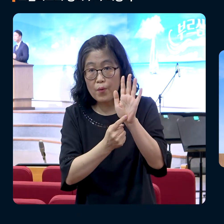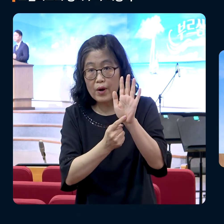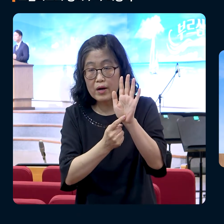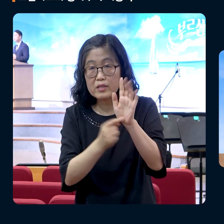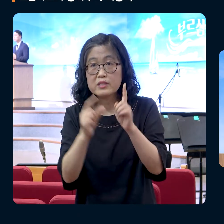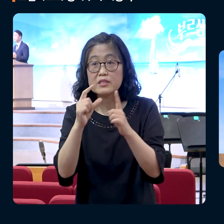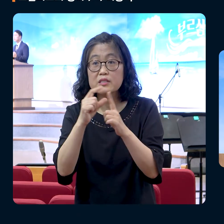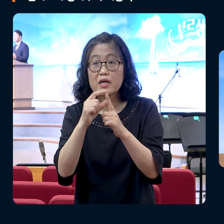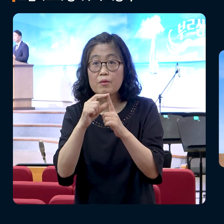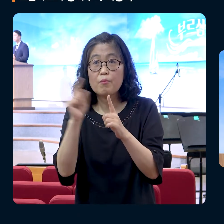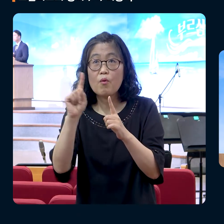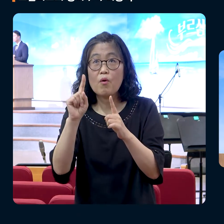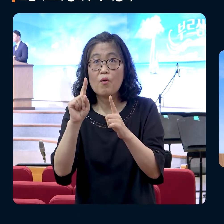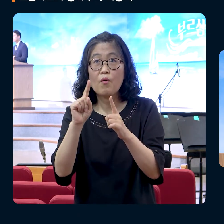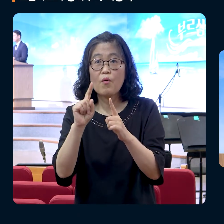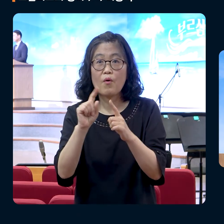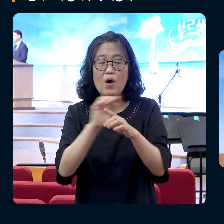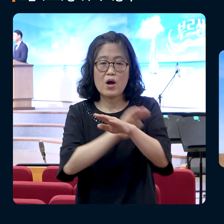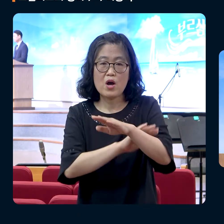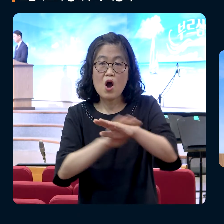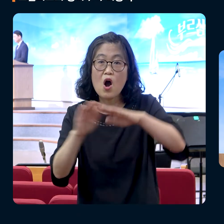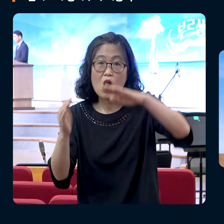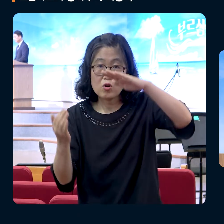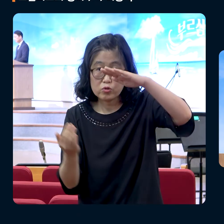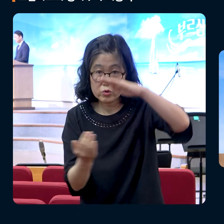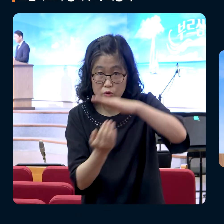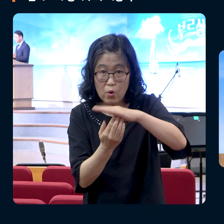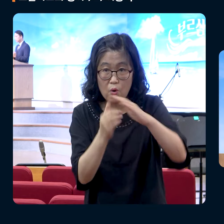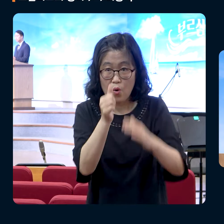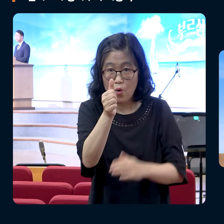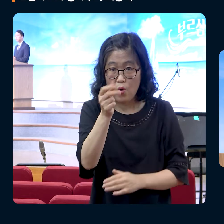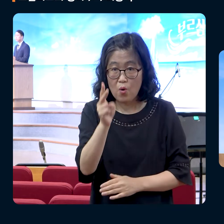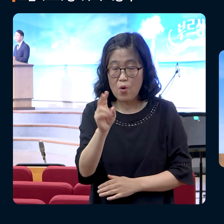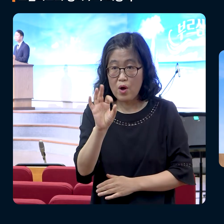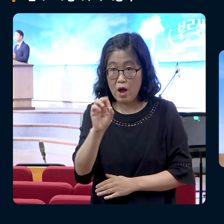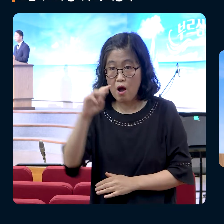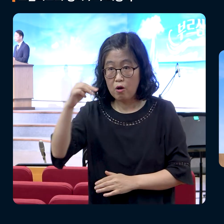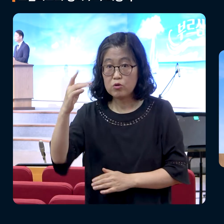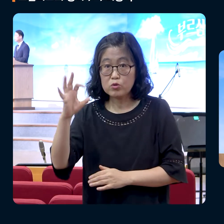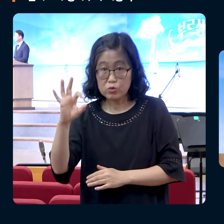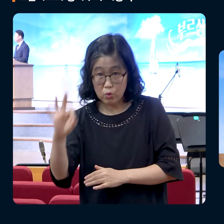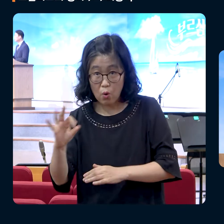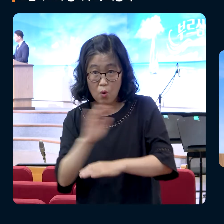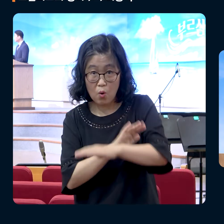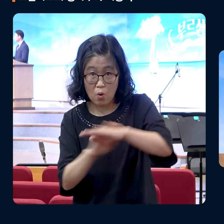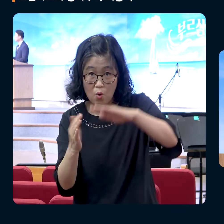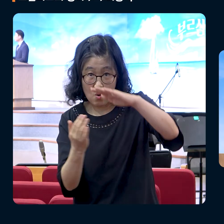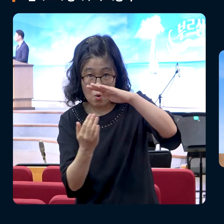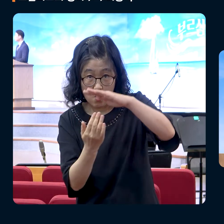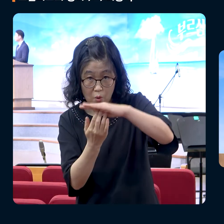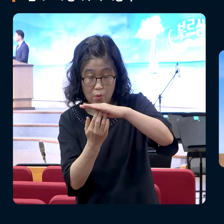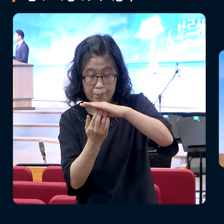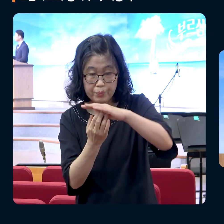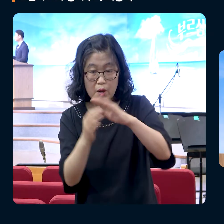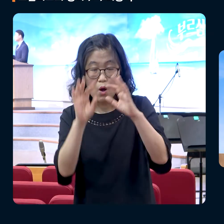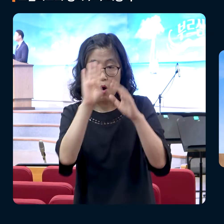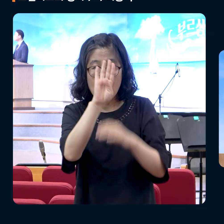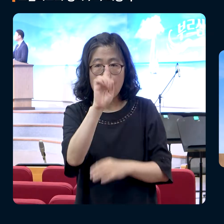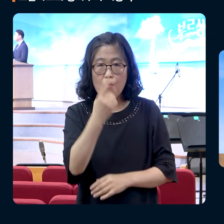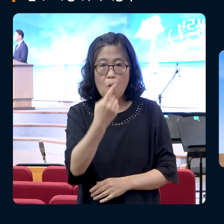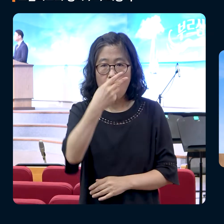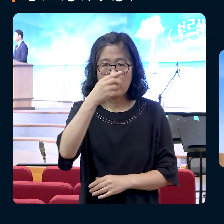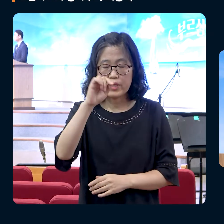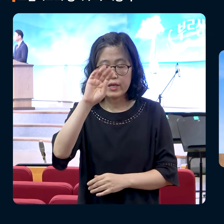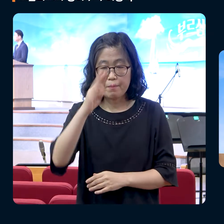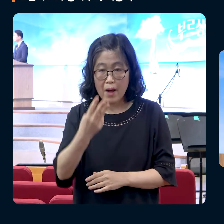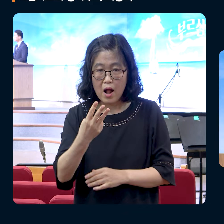그것이 무엇이냐면 형통이라는 단어입니다. 요셉의 주인이었던 보디발도 요셉을 바라보면서 그는